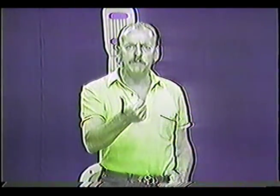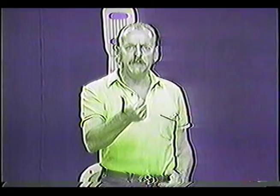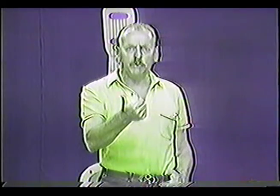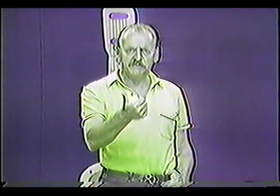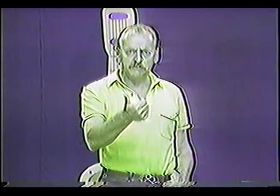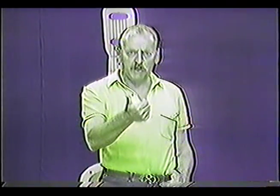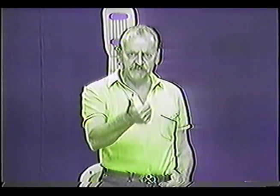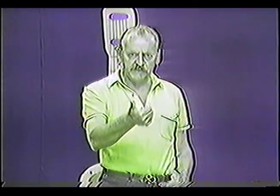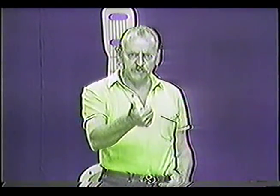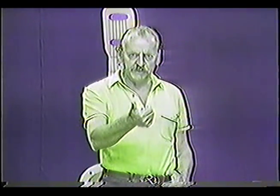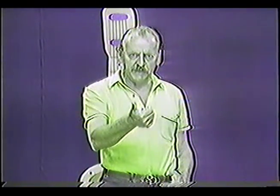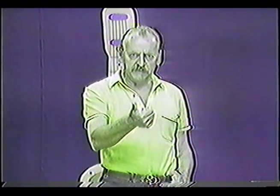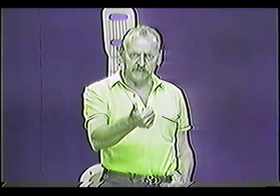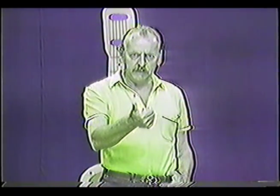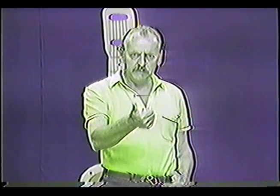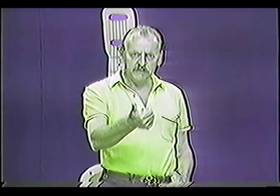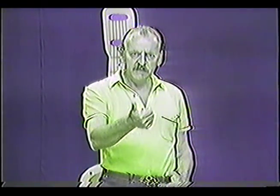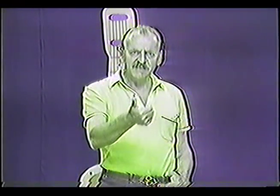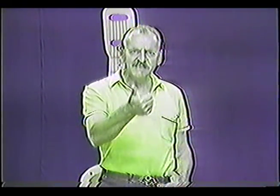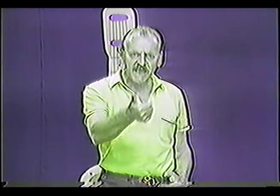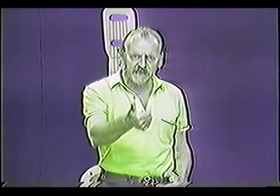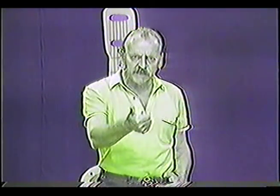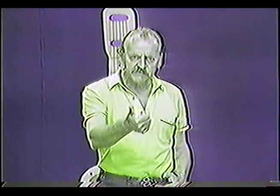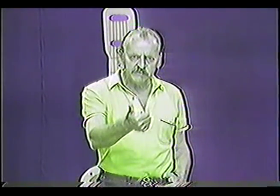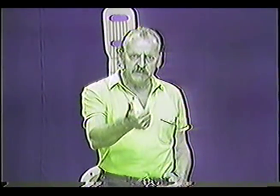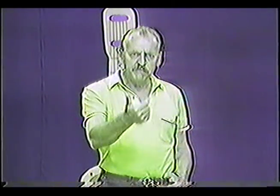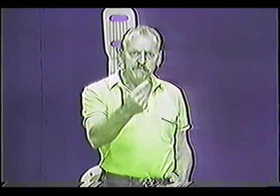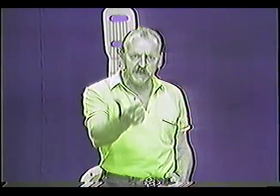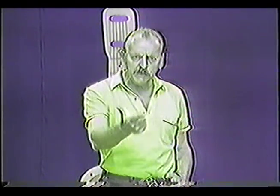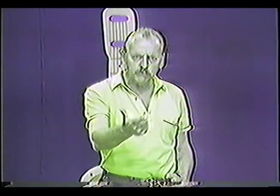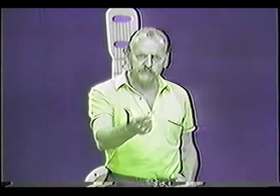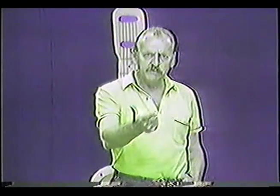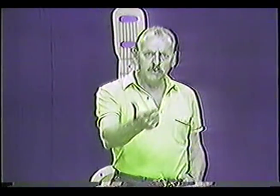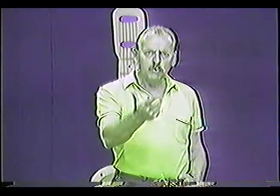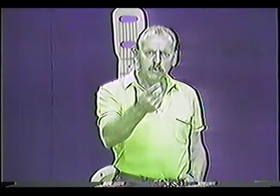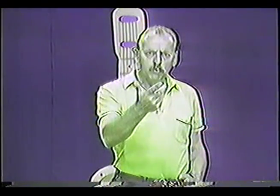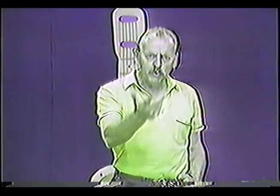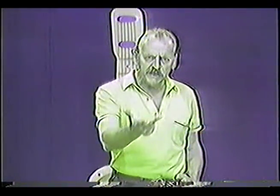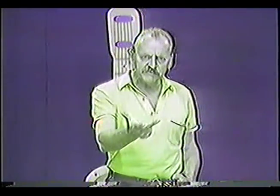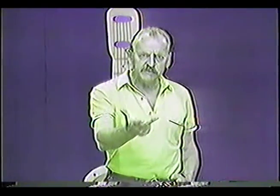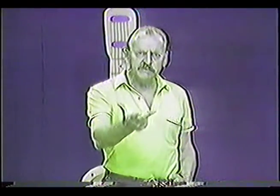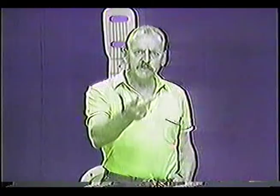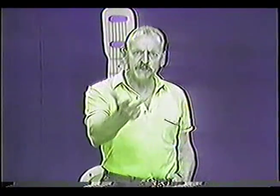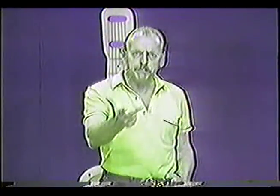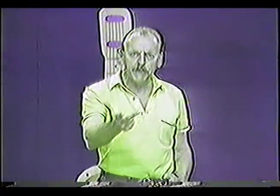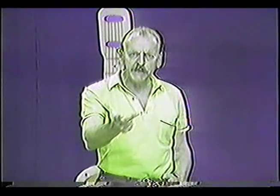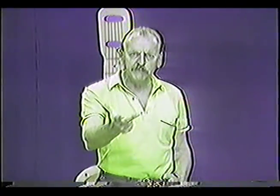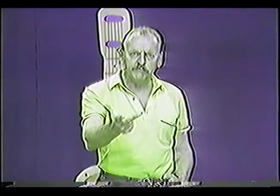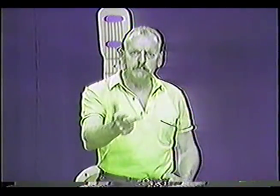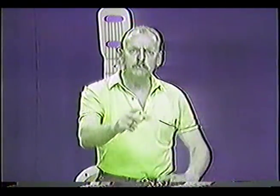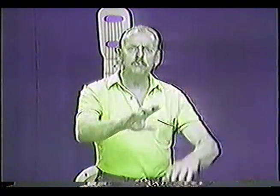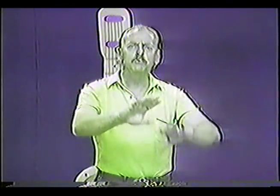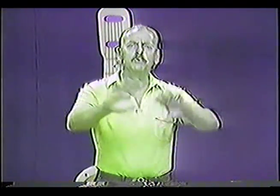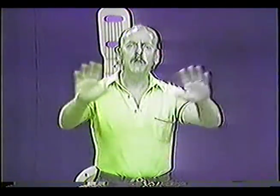de 1980? Ceias, vinhos, uísques, champanhes, tudo